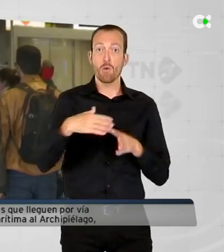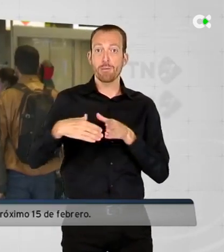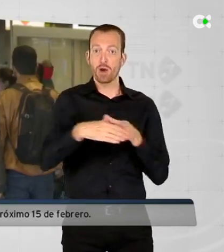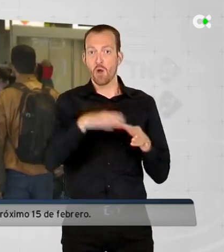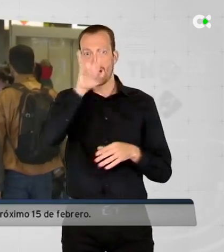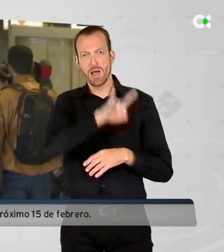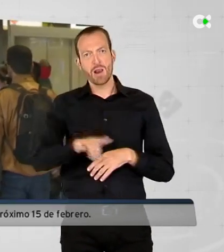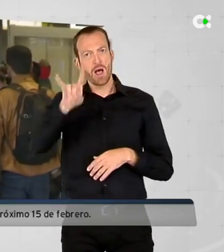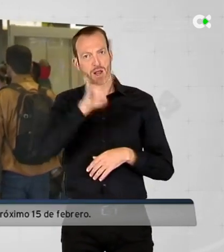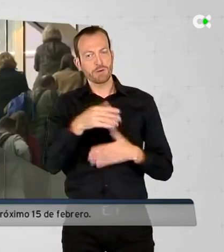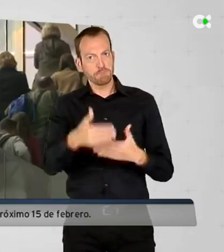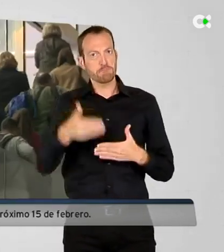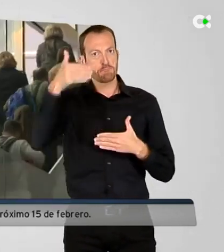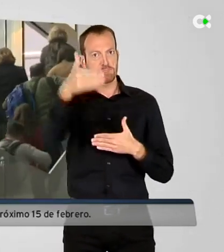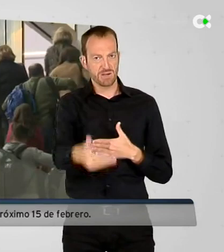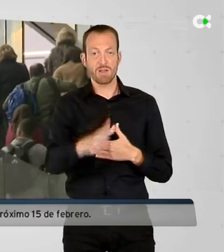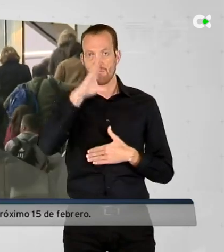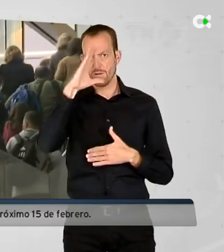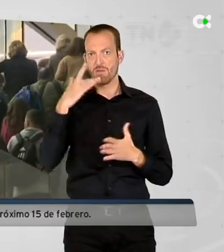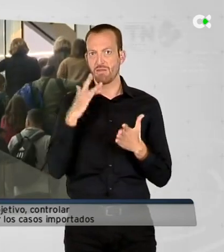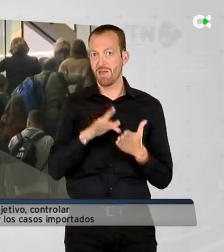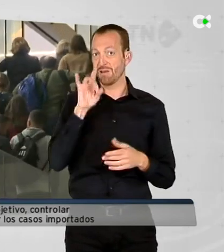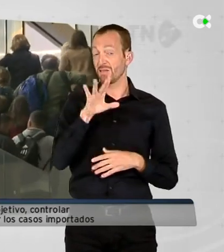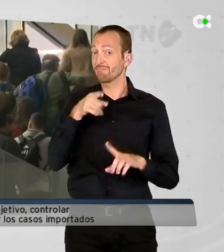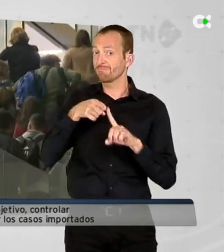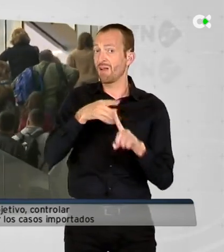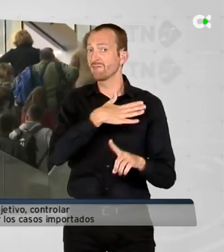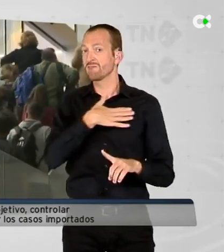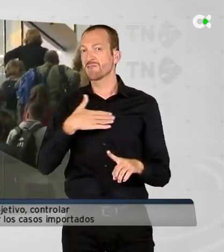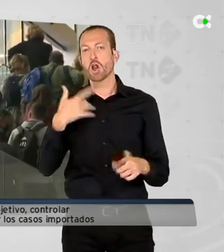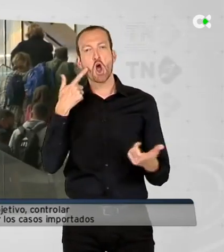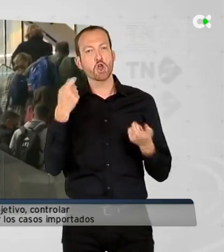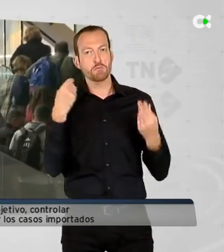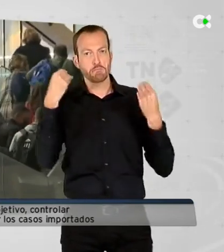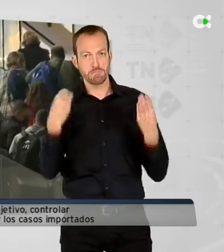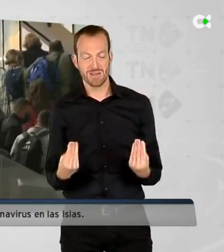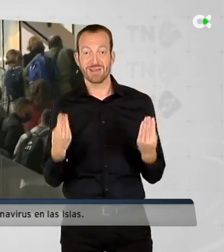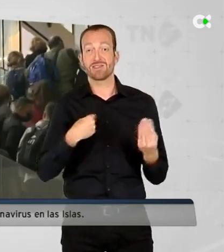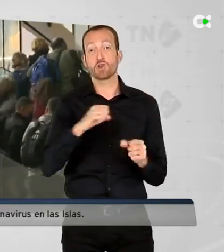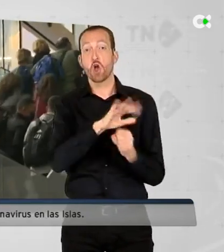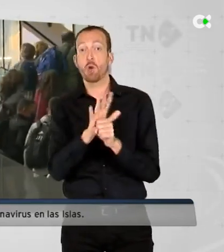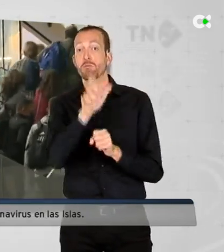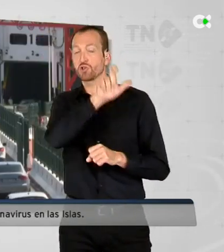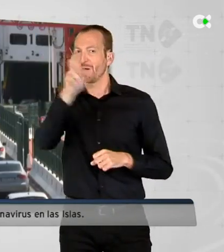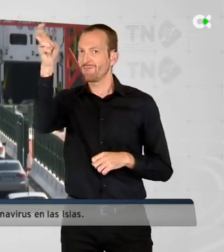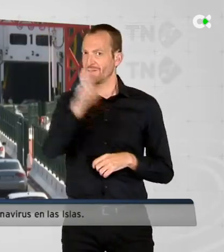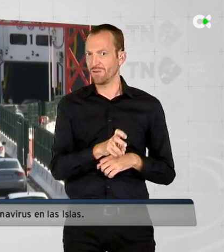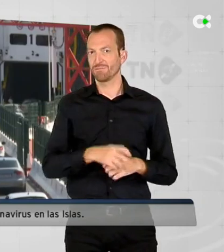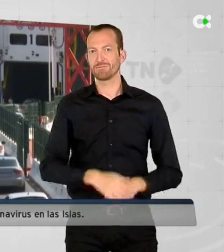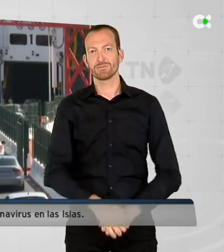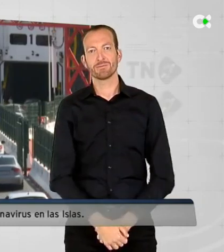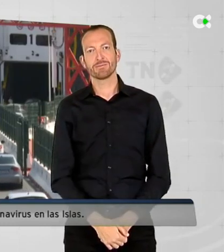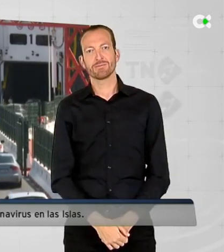archipiélago hasta el próximo 15 de febrero el objetivo controlar y contener los casos importados de coronavirus en las islas